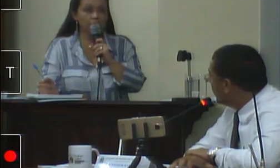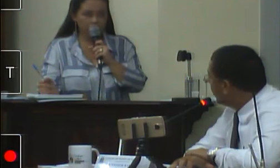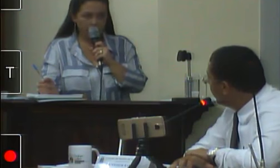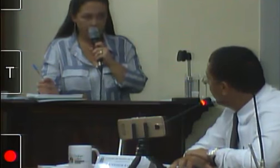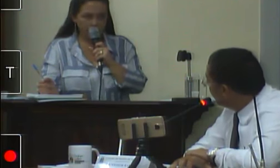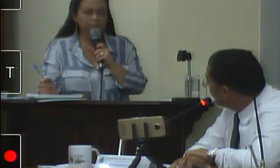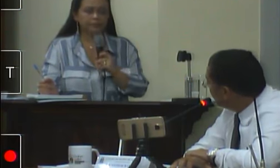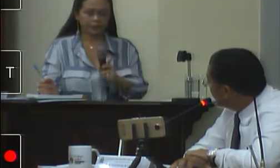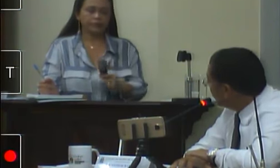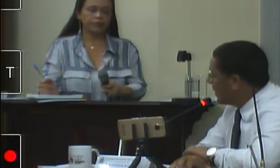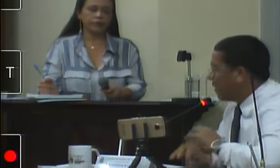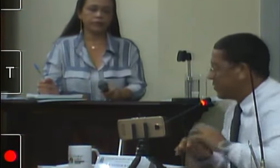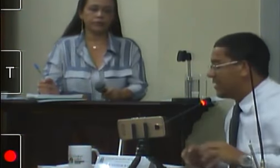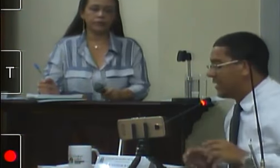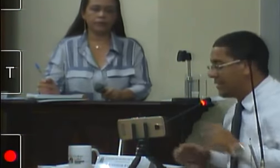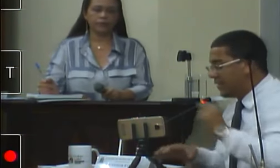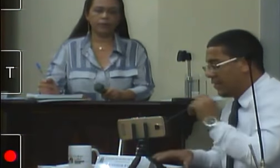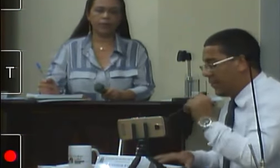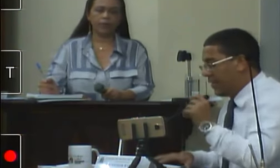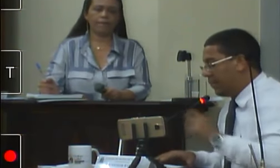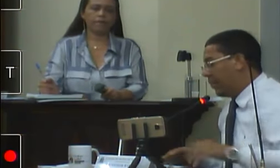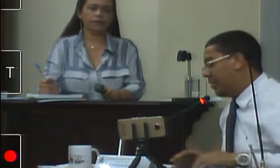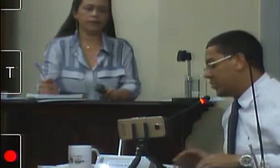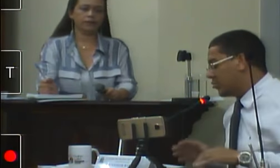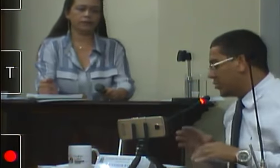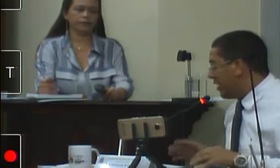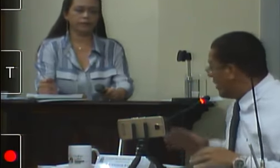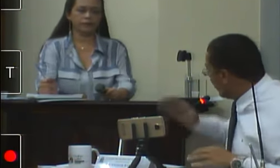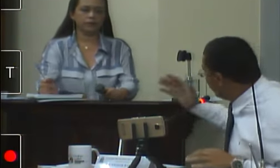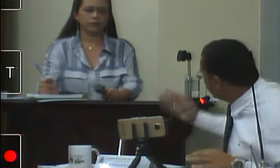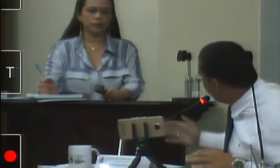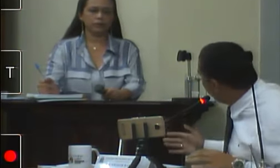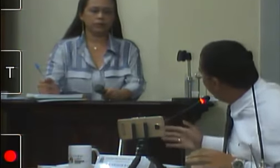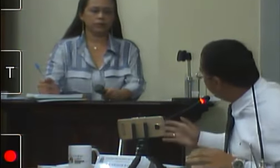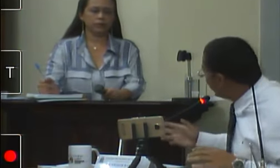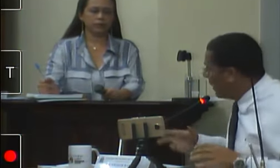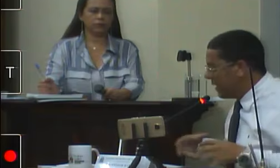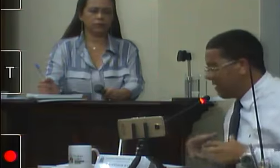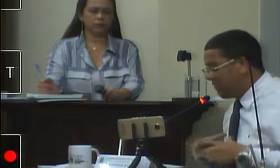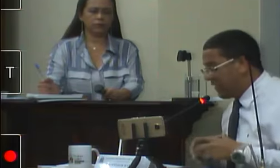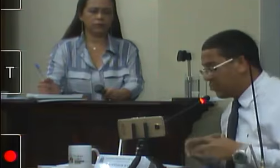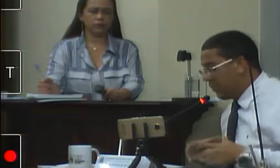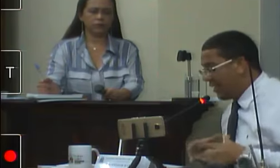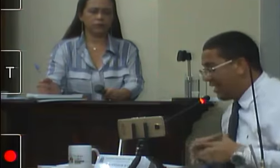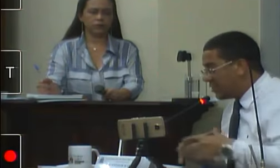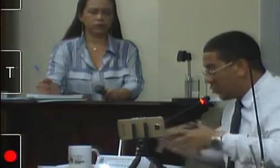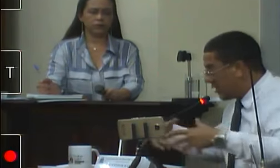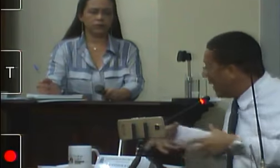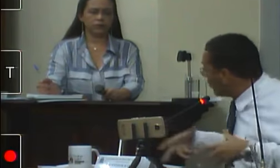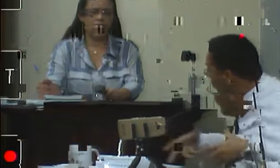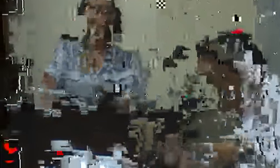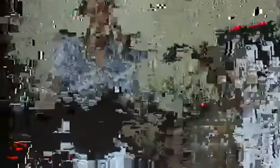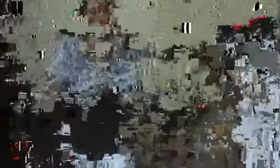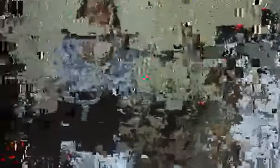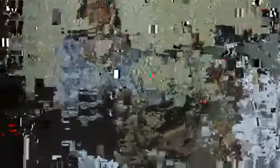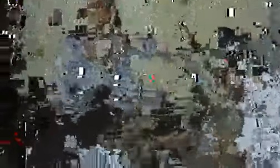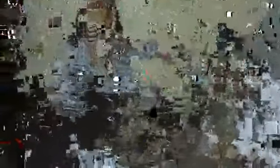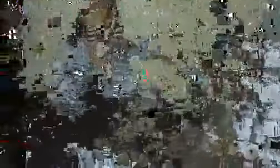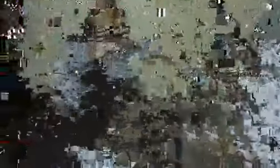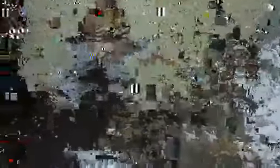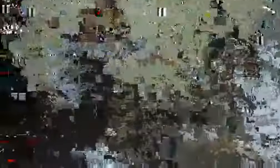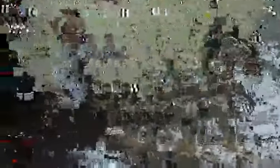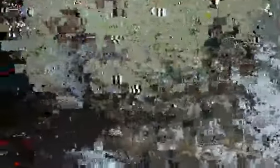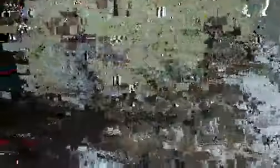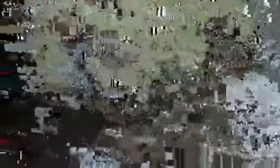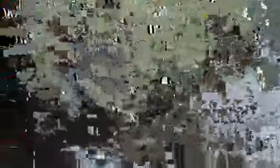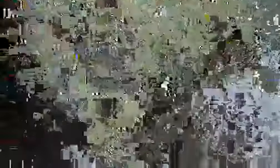Por semana. Então, o cidadão, ele pode sugerir a vocês que façam uma análise do território, caso